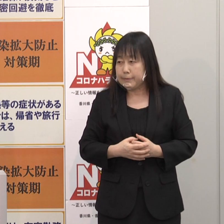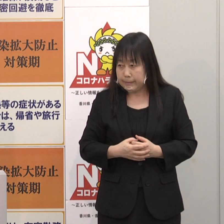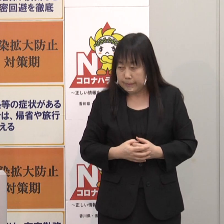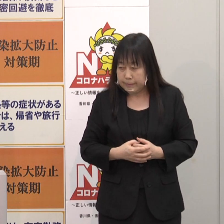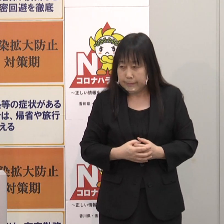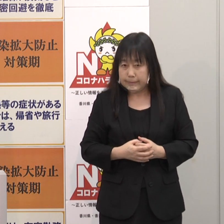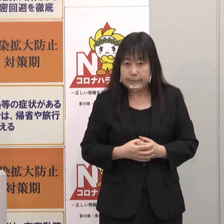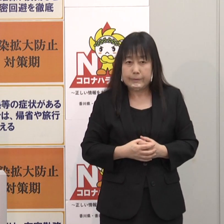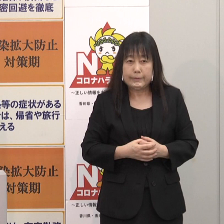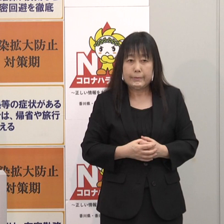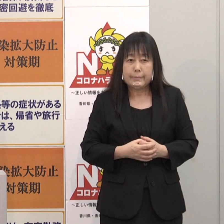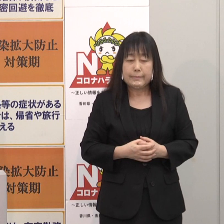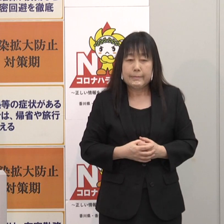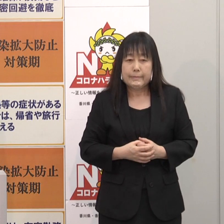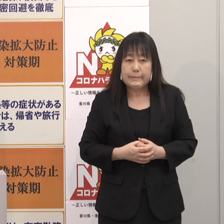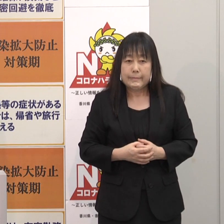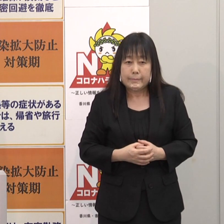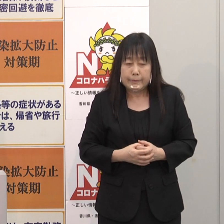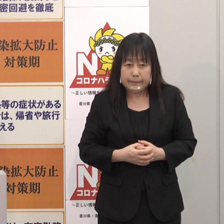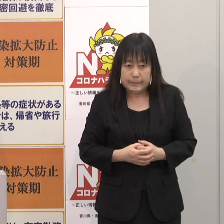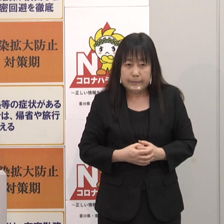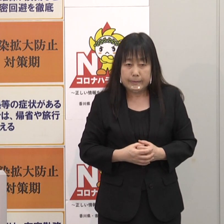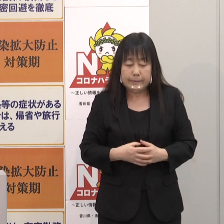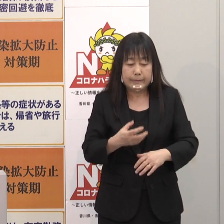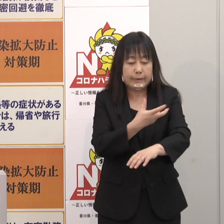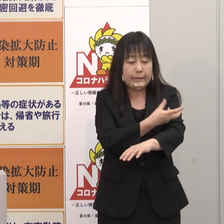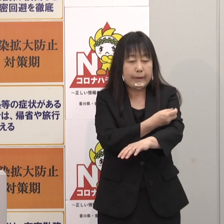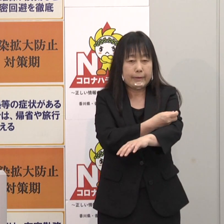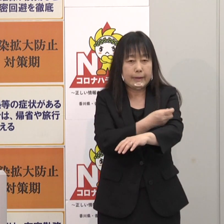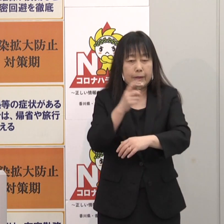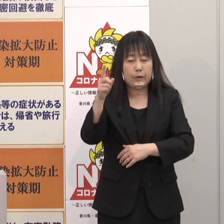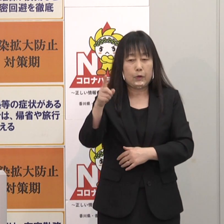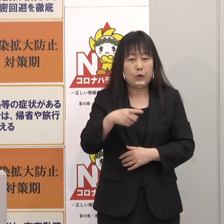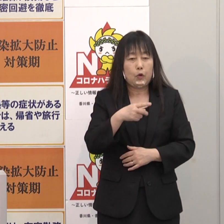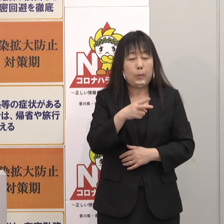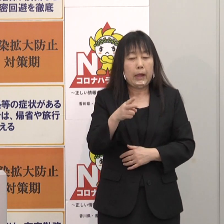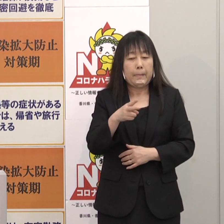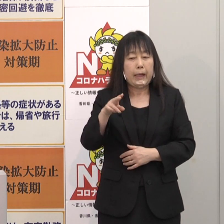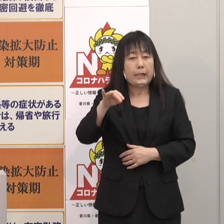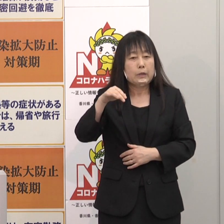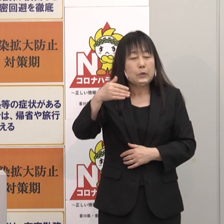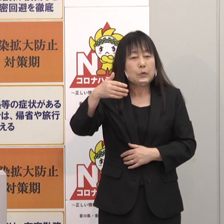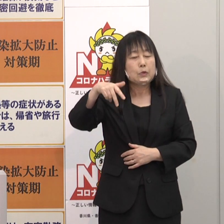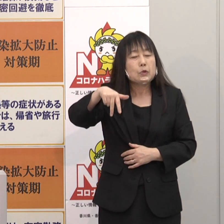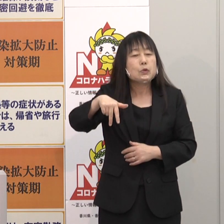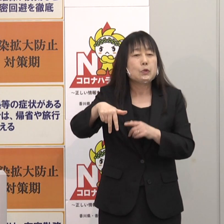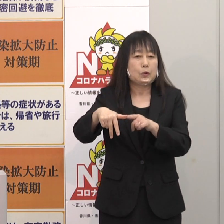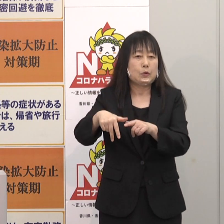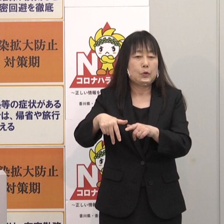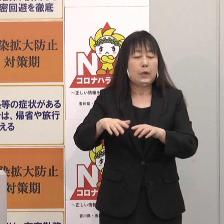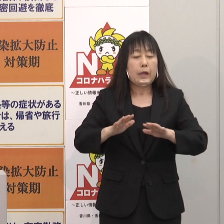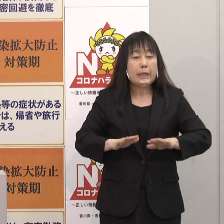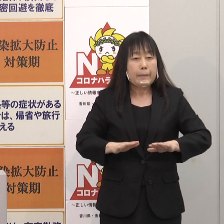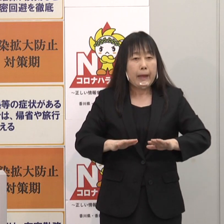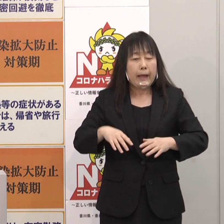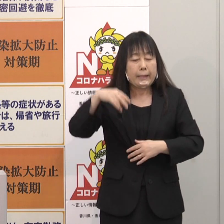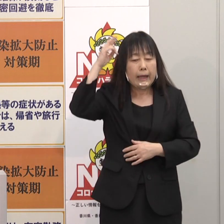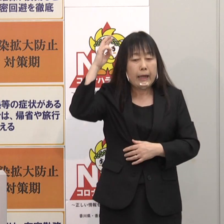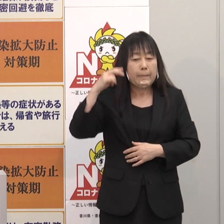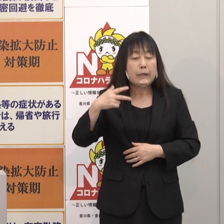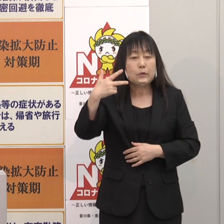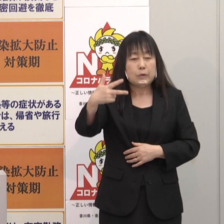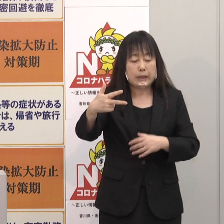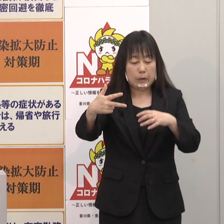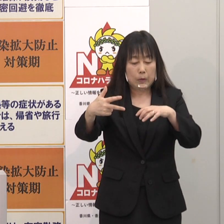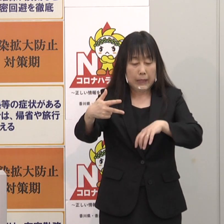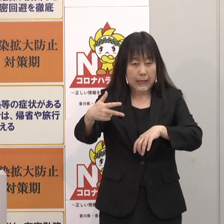チーム広瀬です。同じノババックスの話ですけれども、今現在11箇所の医療機関というのが、まあ、高松